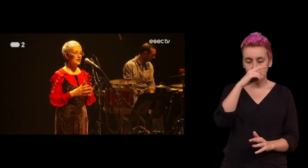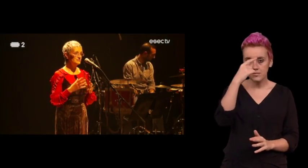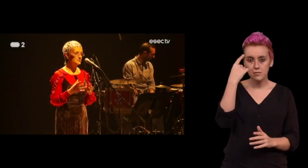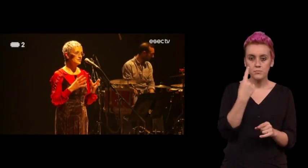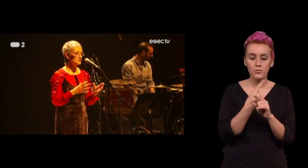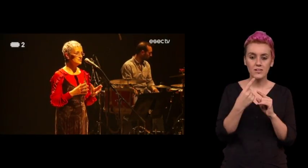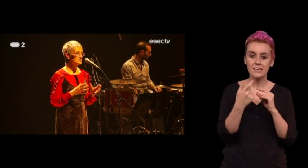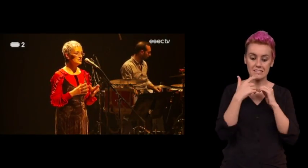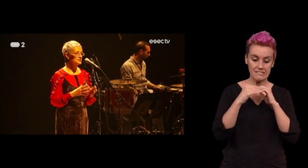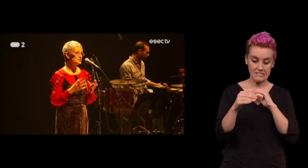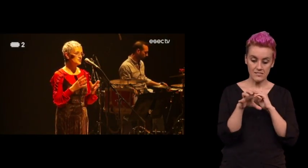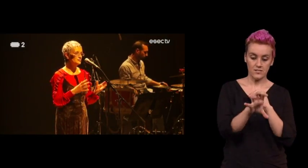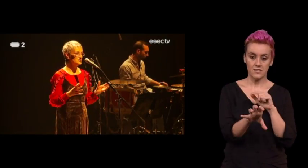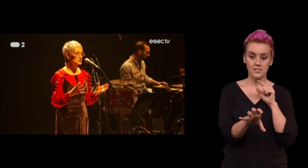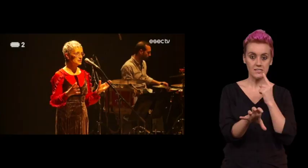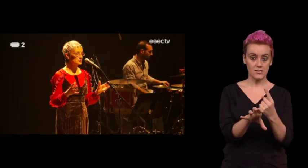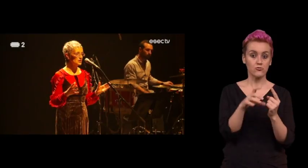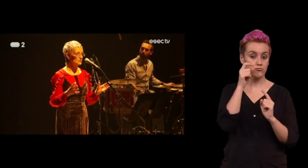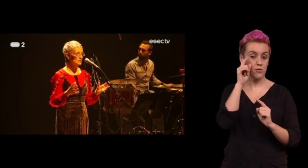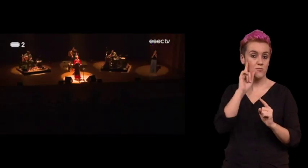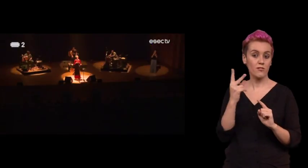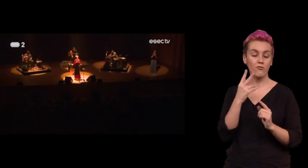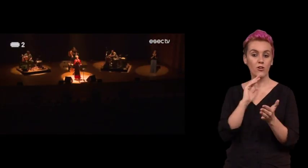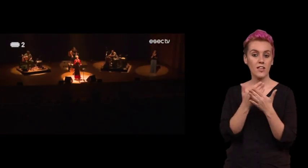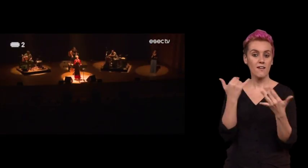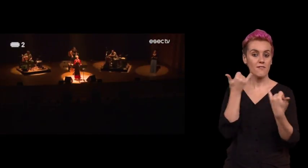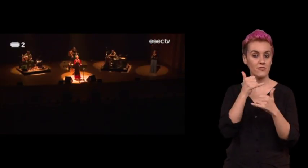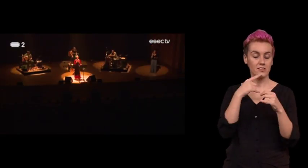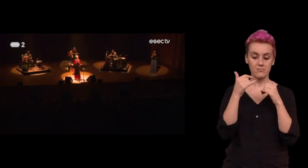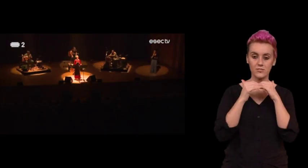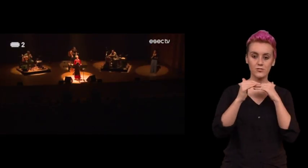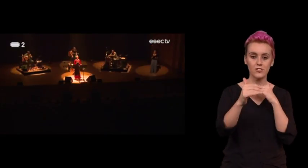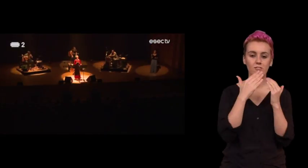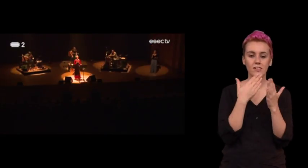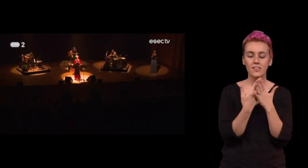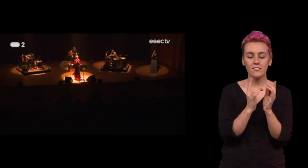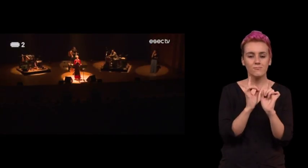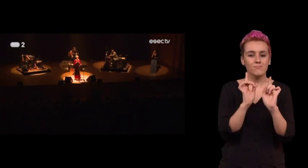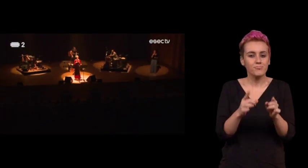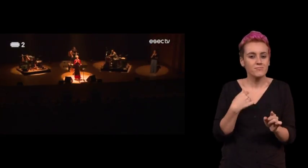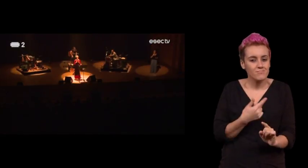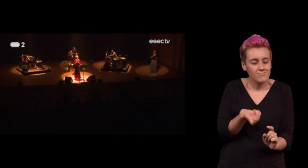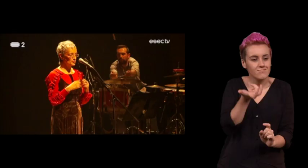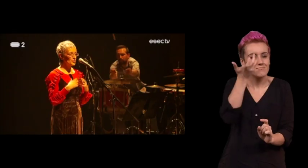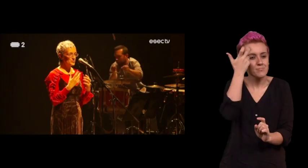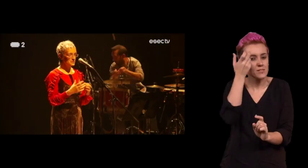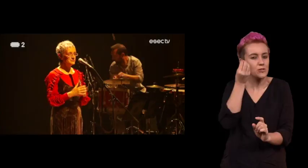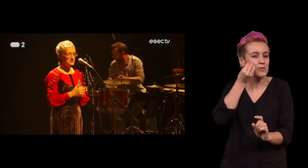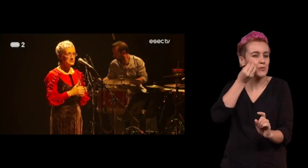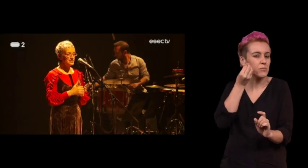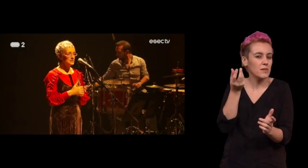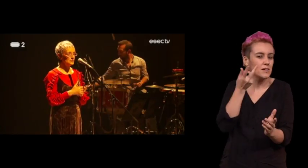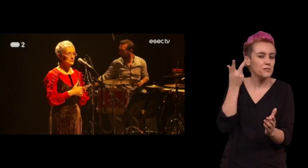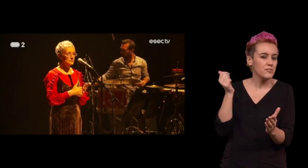que Avita e Cardílio tinham sido felizes naquele chão. E foi a semente que me fez pensar nos percursos que eu